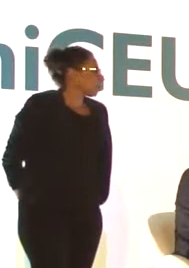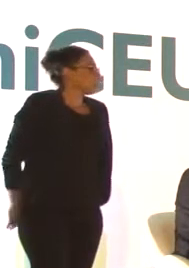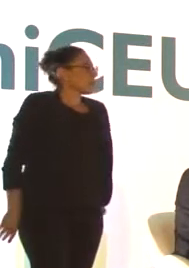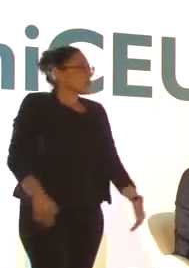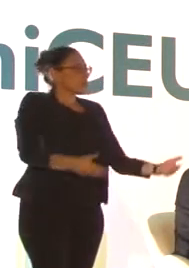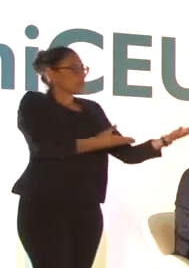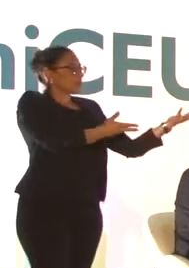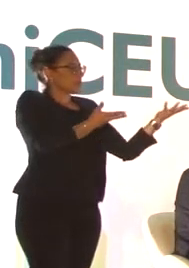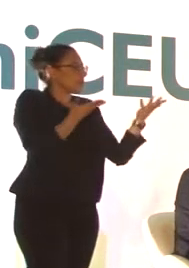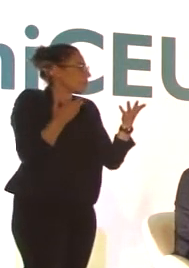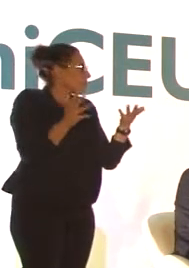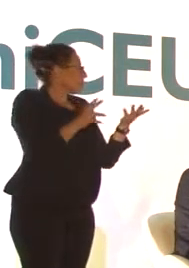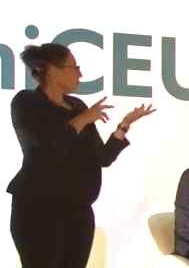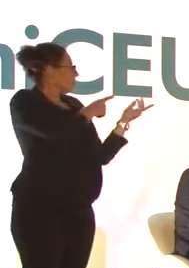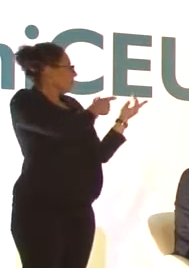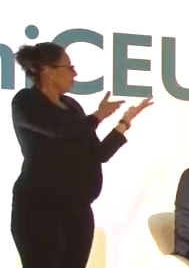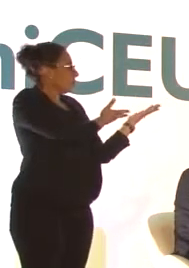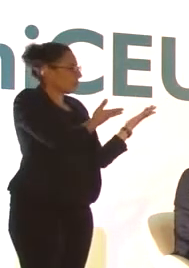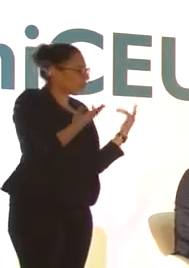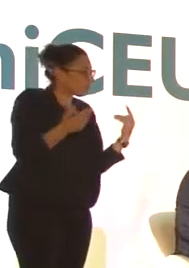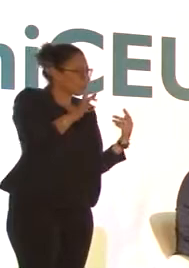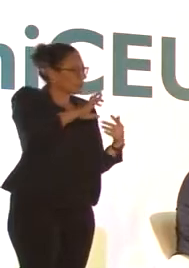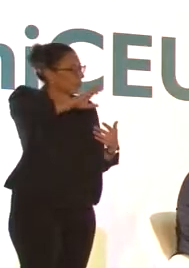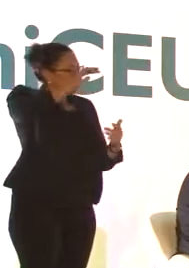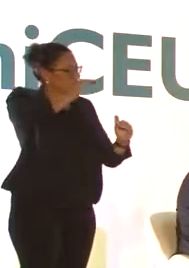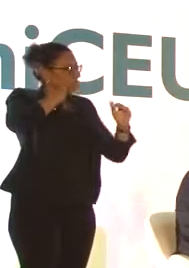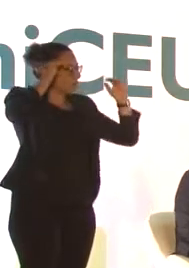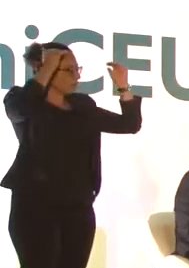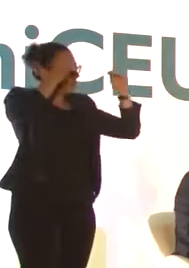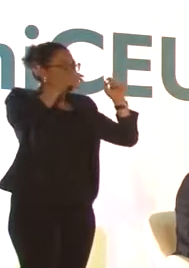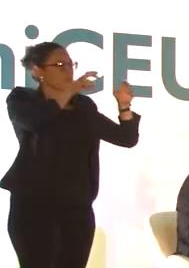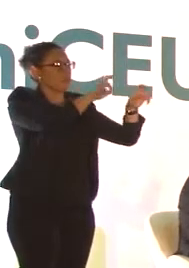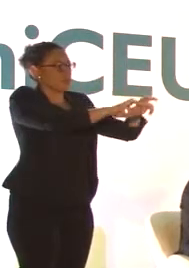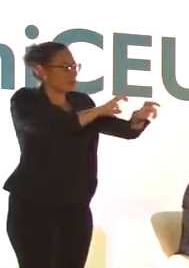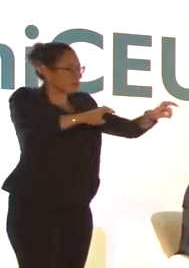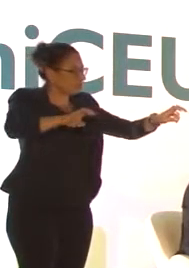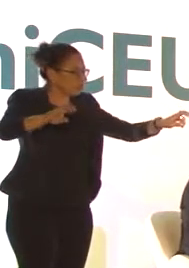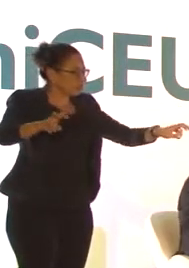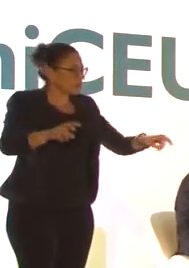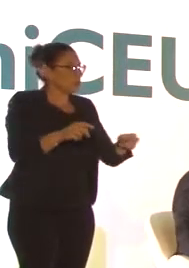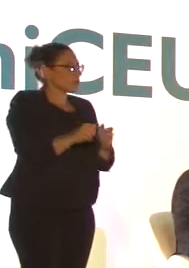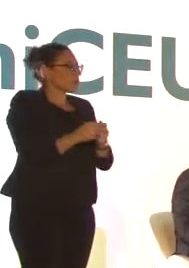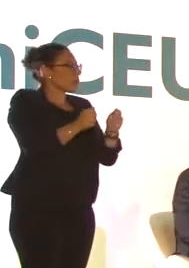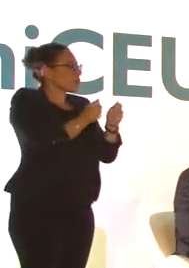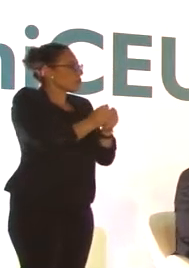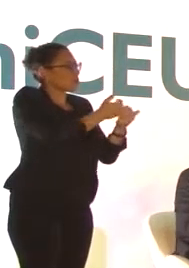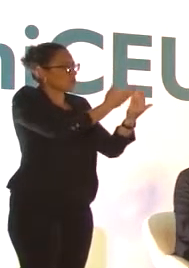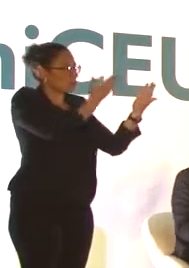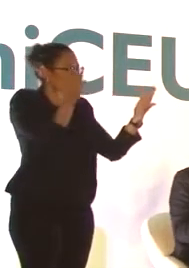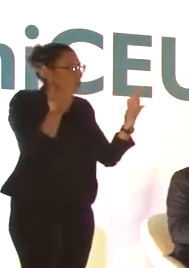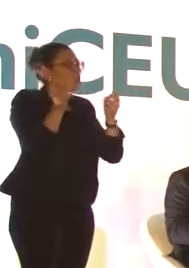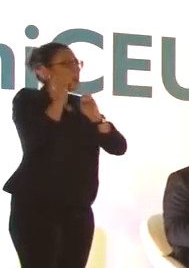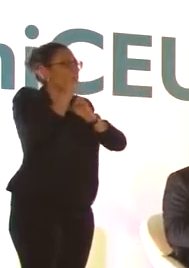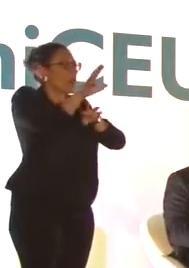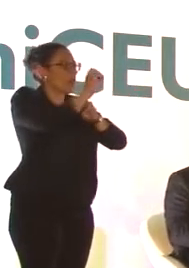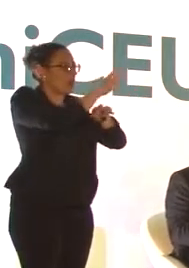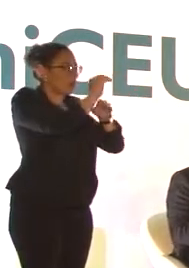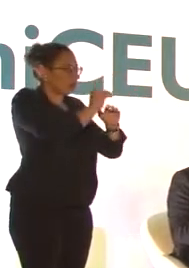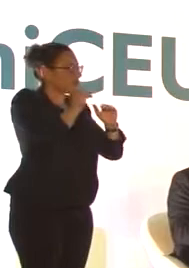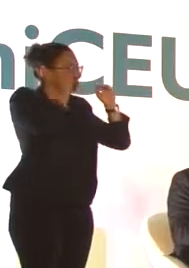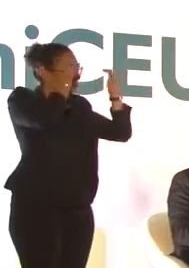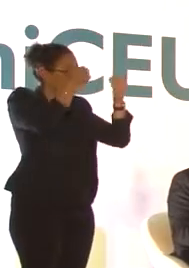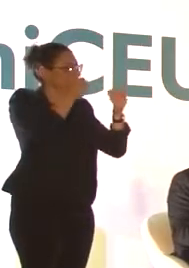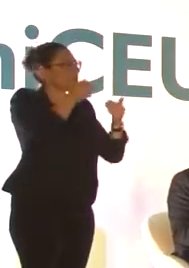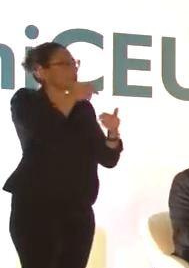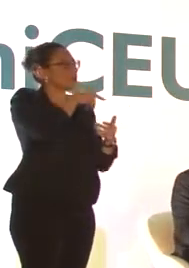Convidamos as autoridades para ocuparem seus lugares na plateia para assistirem, junto com os demais participantes, a aula magna